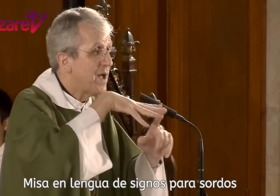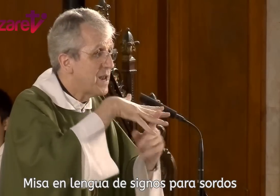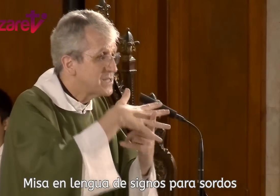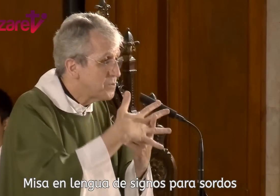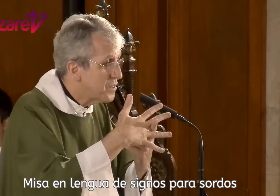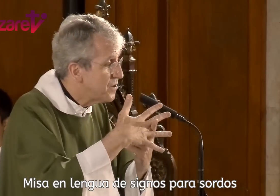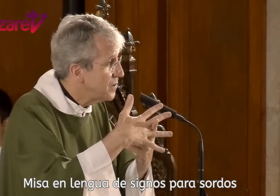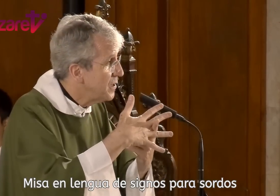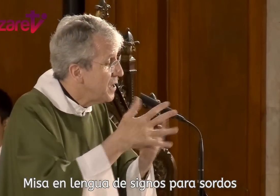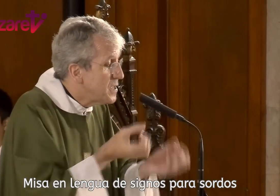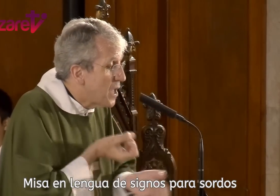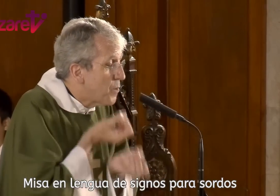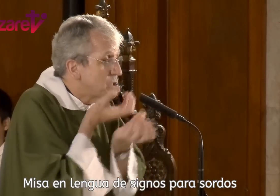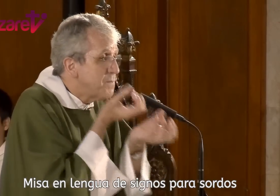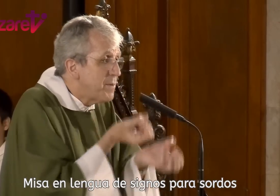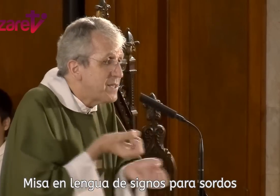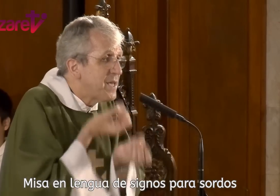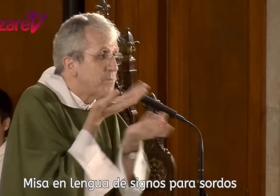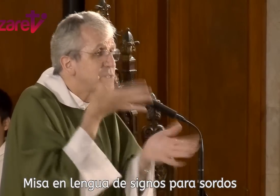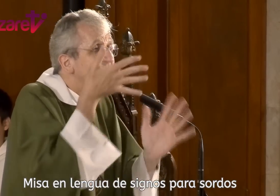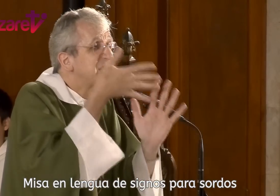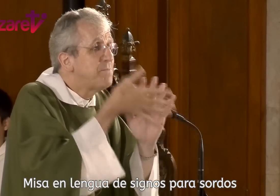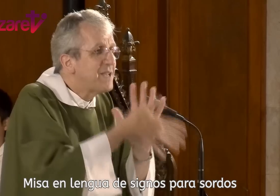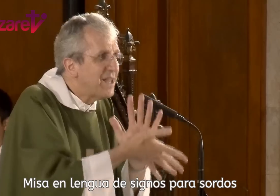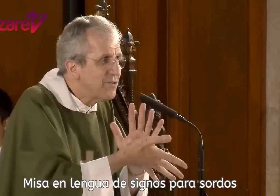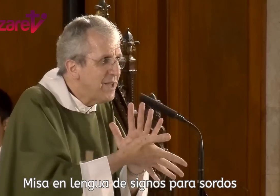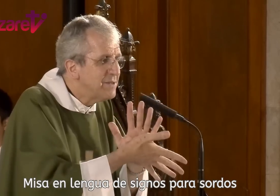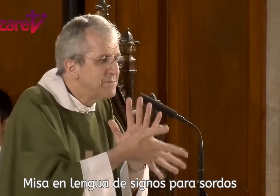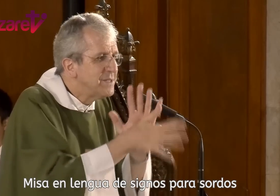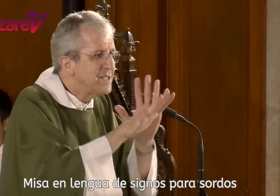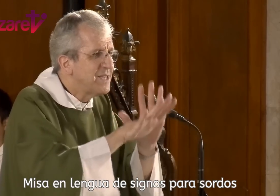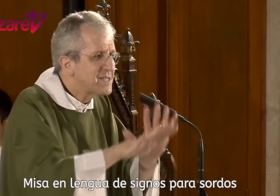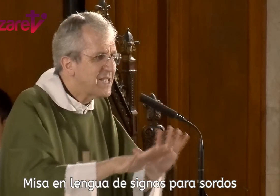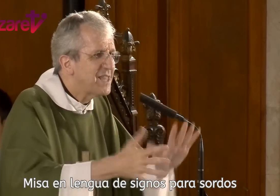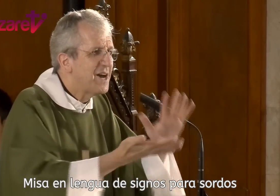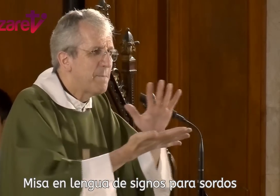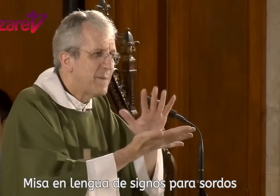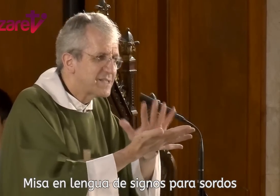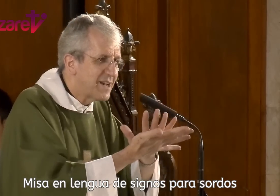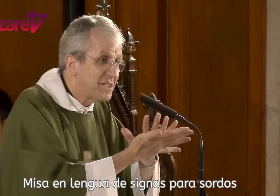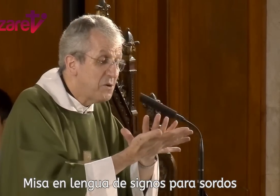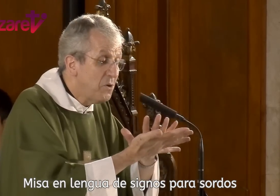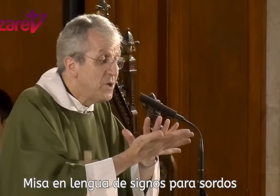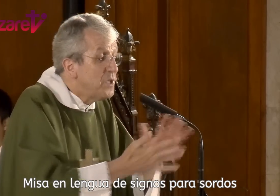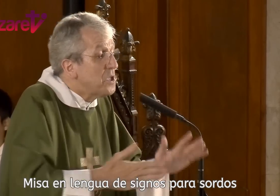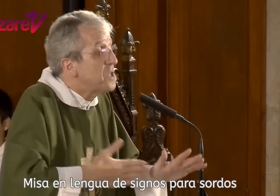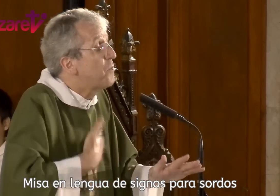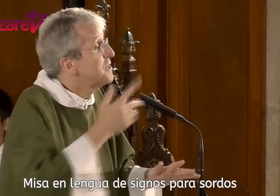la situación, y a lo mejor simplemente pues explicándola ya se queda más tranquilo y puede ser